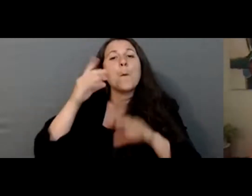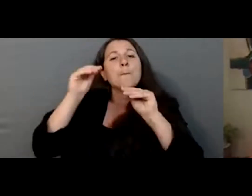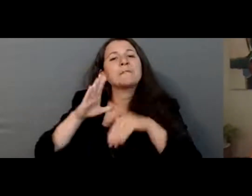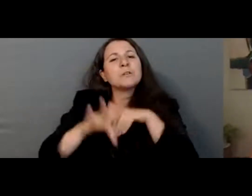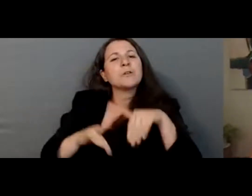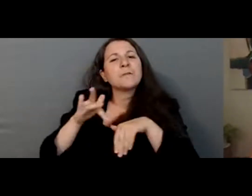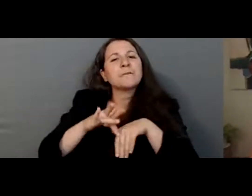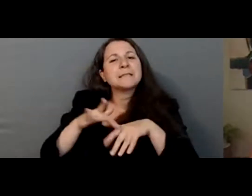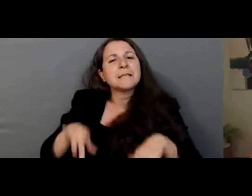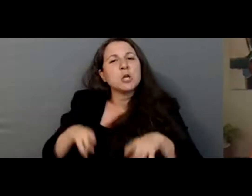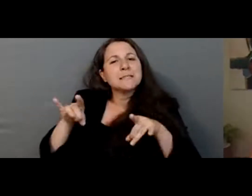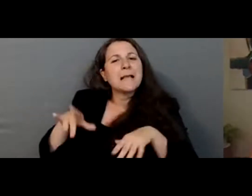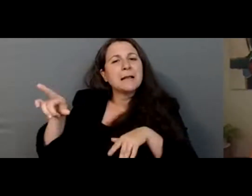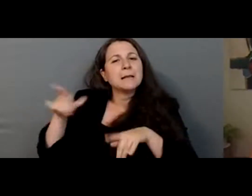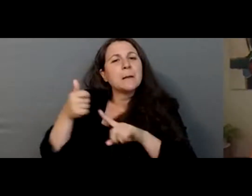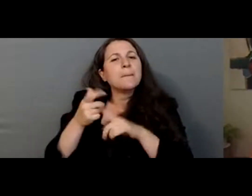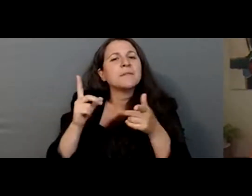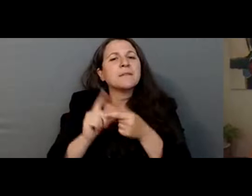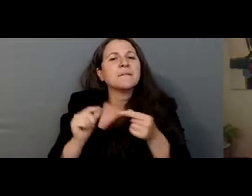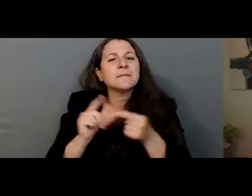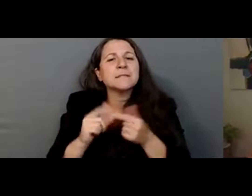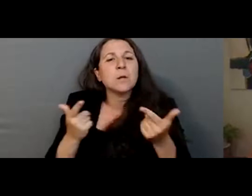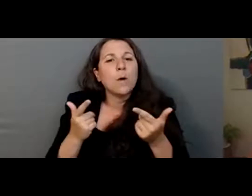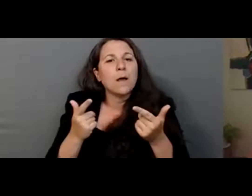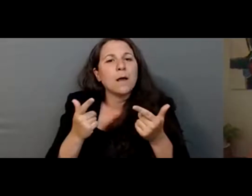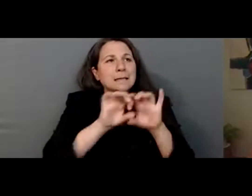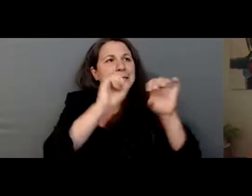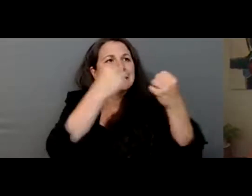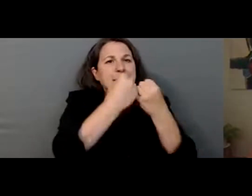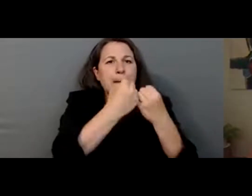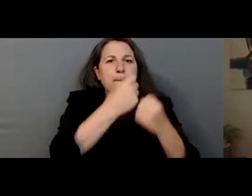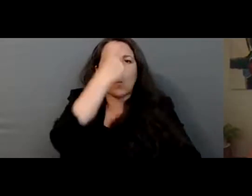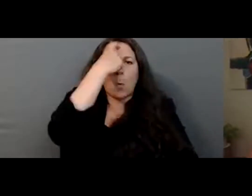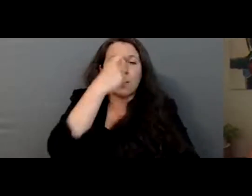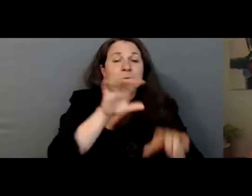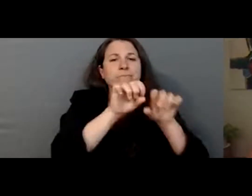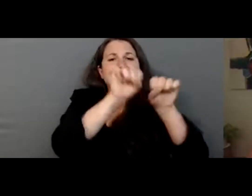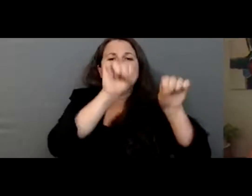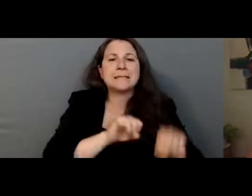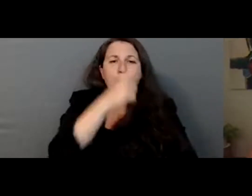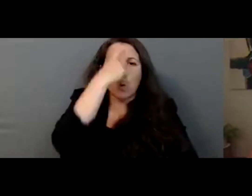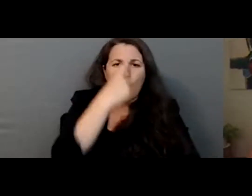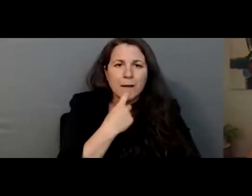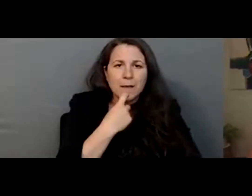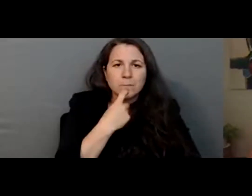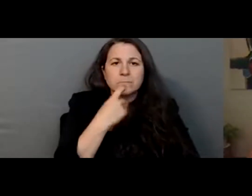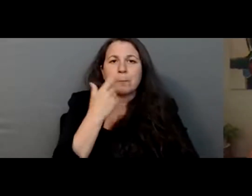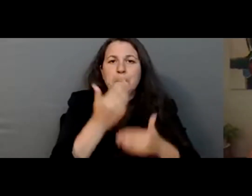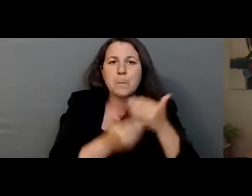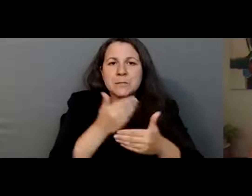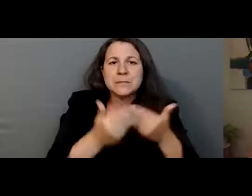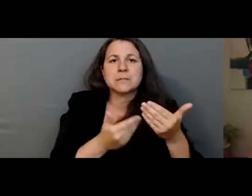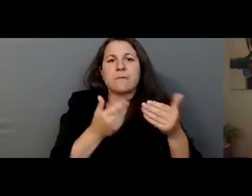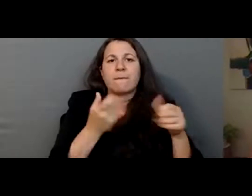qui définit le capacitisme comme un système de croyances, de processus et de pratiques qui va produire un